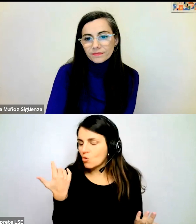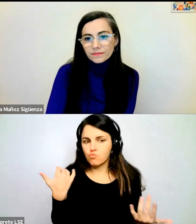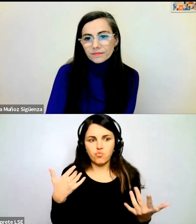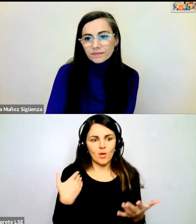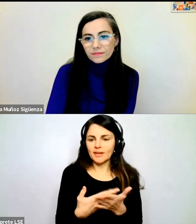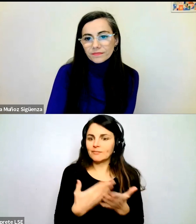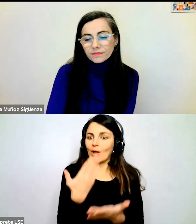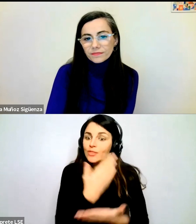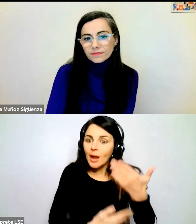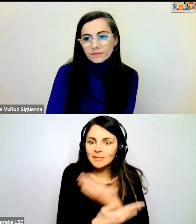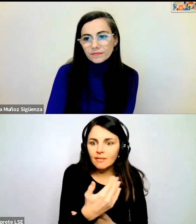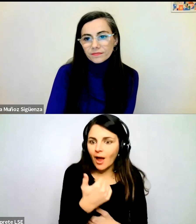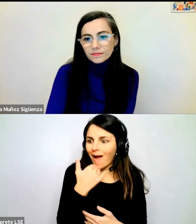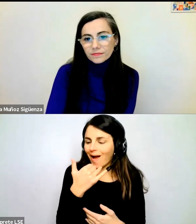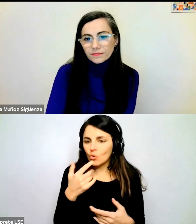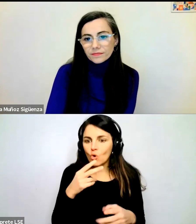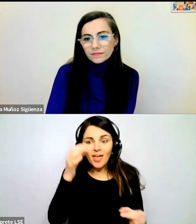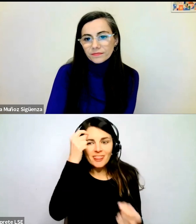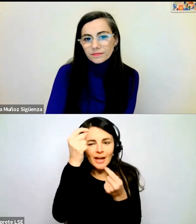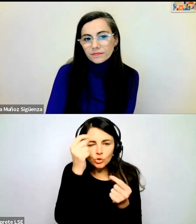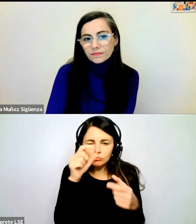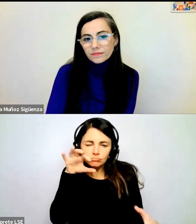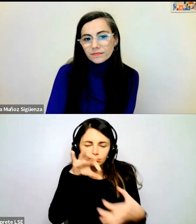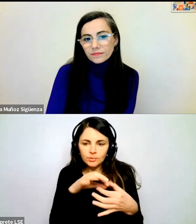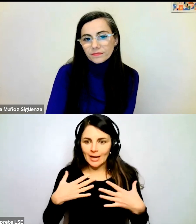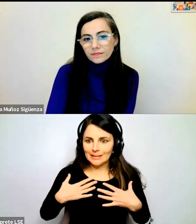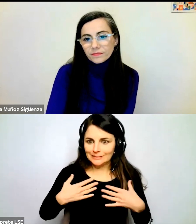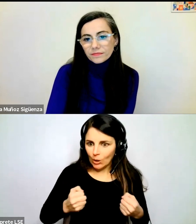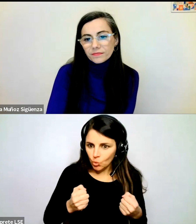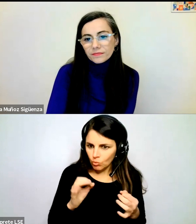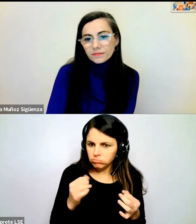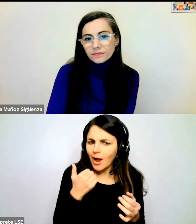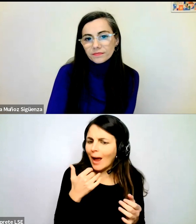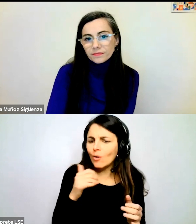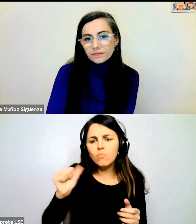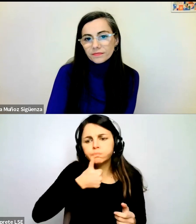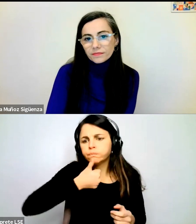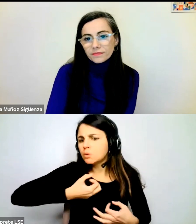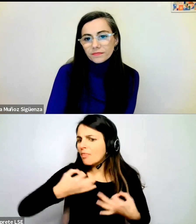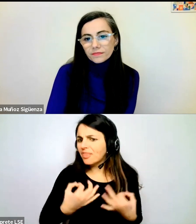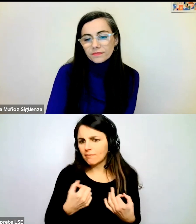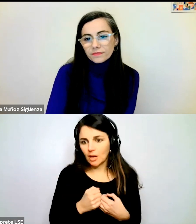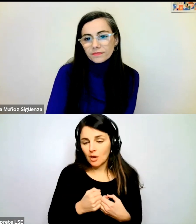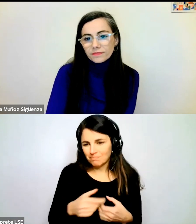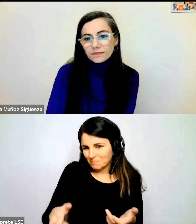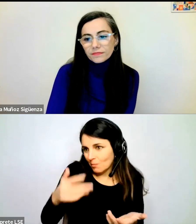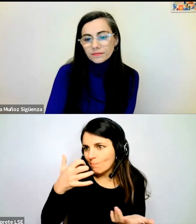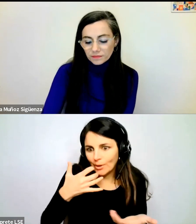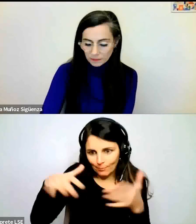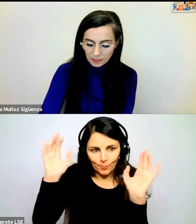discapacidad, pues ver que está bien protegido y que si vemos que, no sé, nuestra empresa, o ya sabéis, las empresas de telefonía o